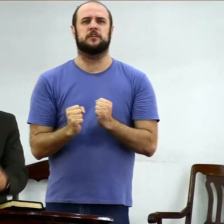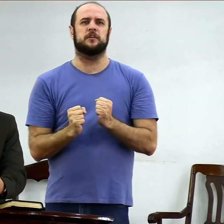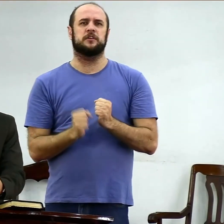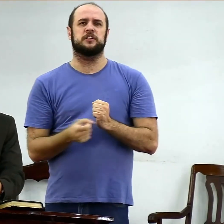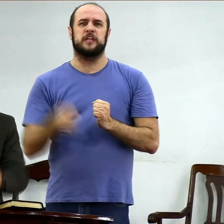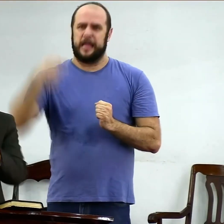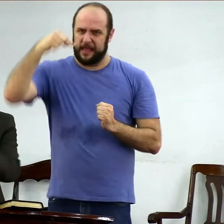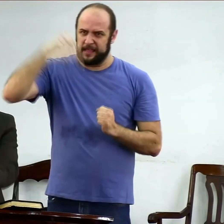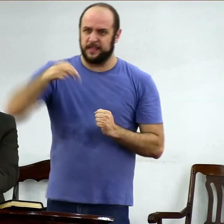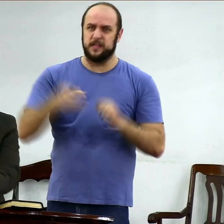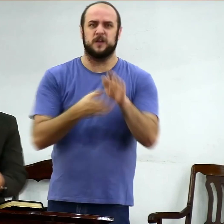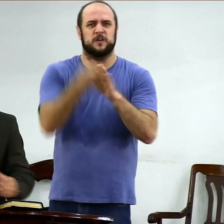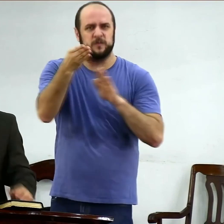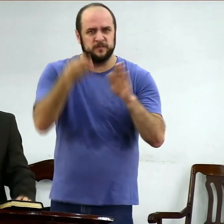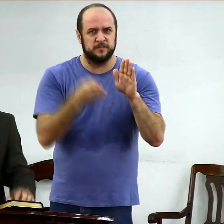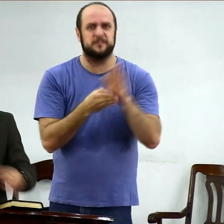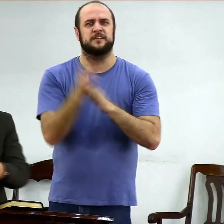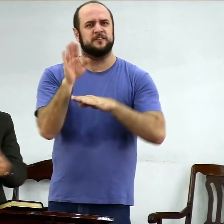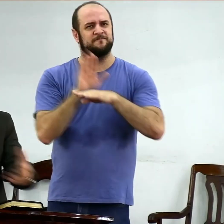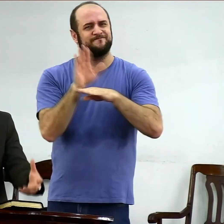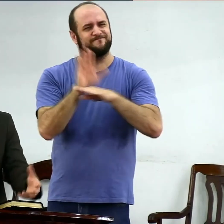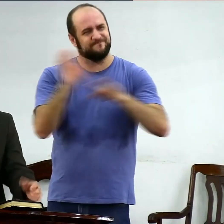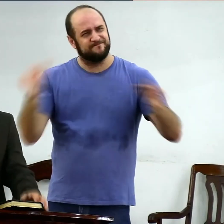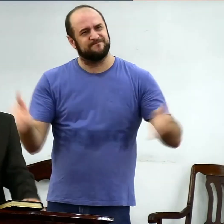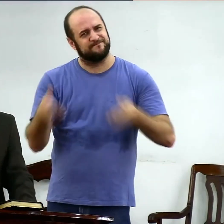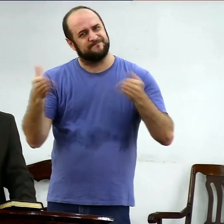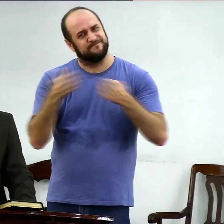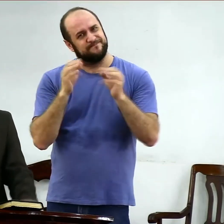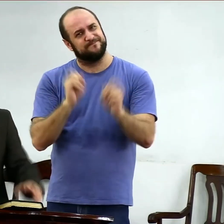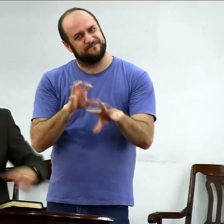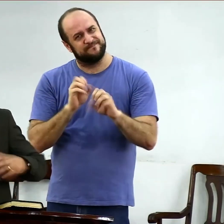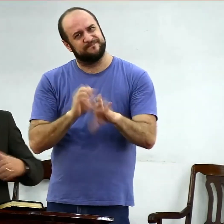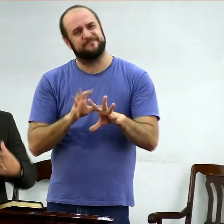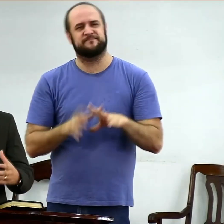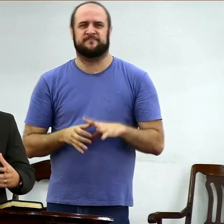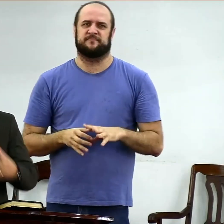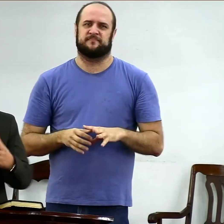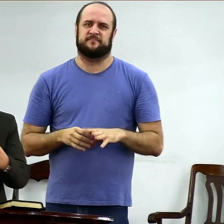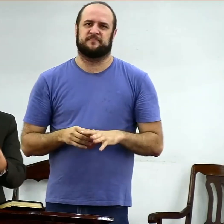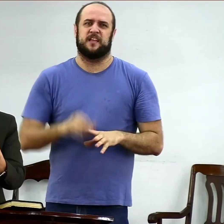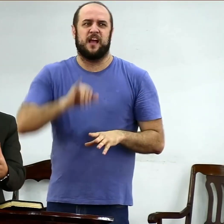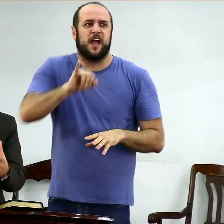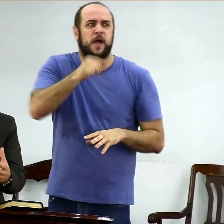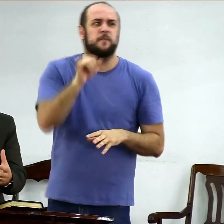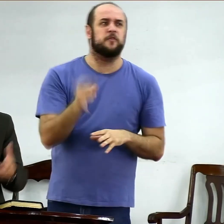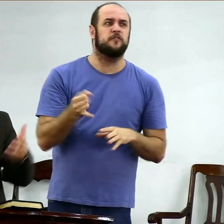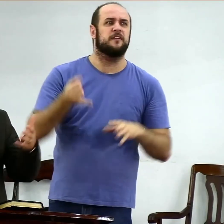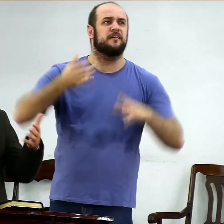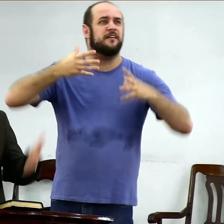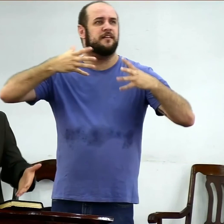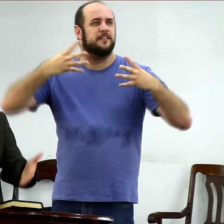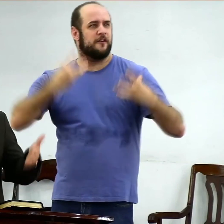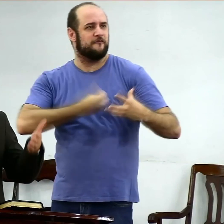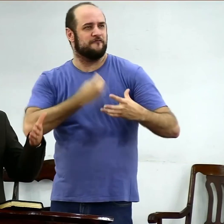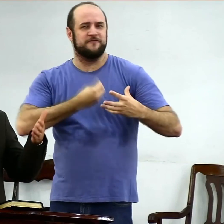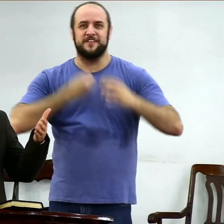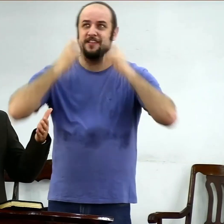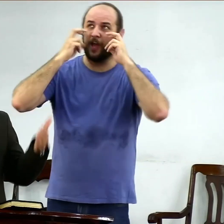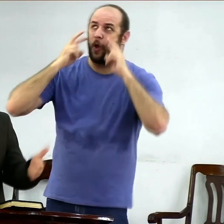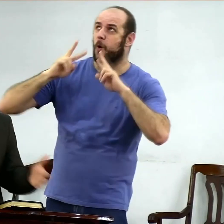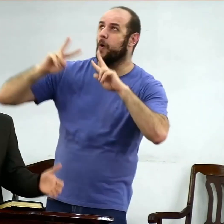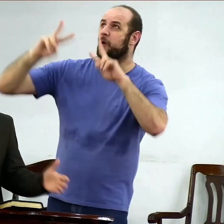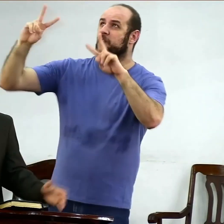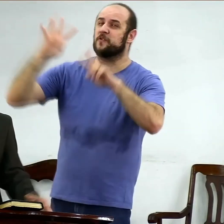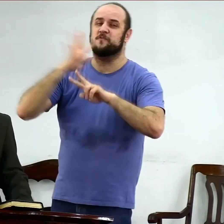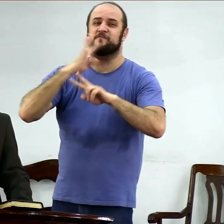te aconselhar, para discipular, para te ensinar como desfrutar dessa plenitude de vida, olhando para o